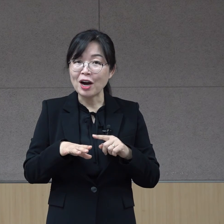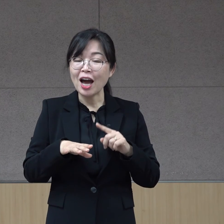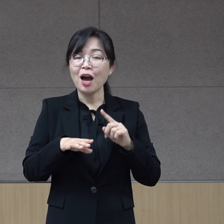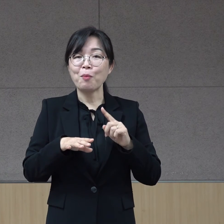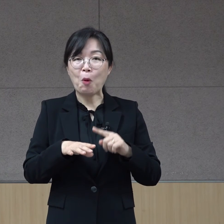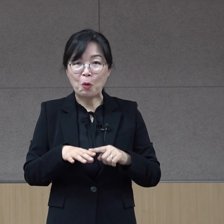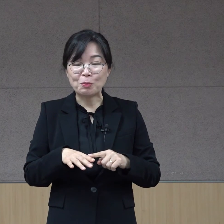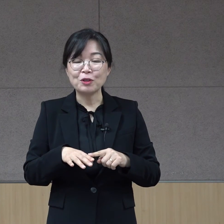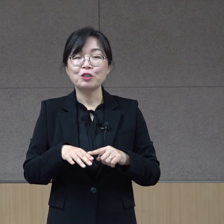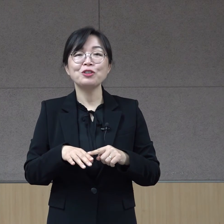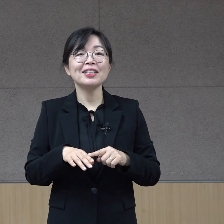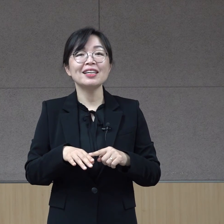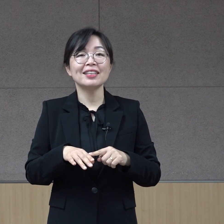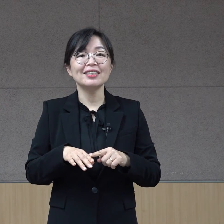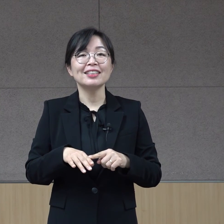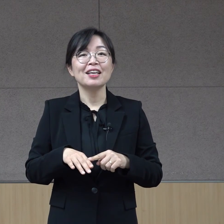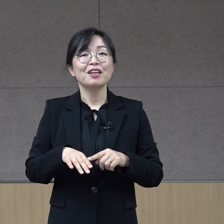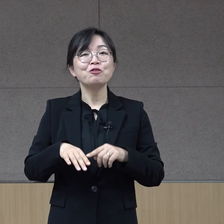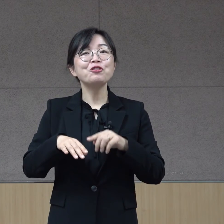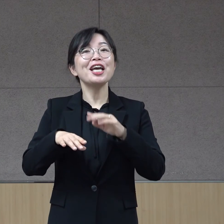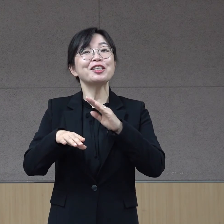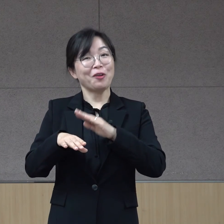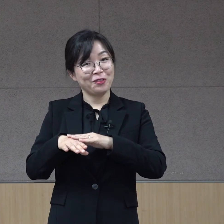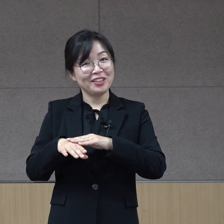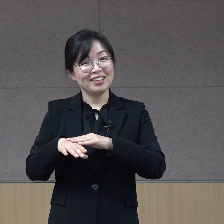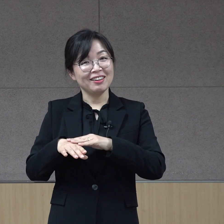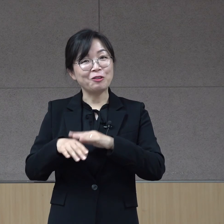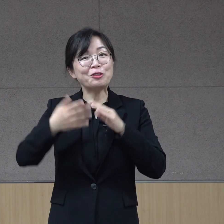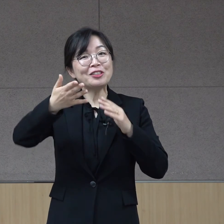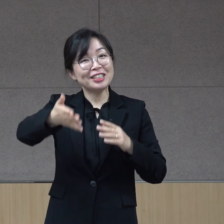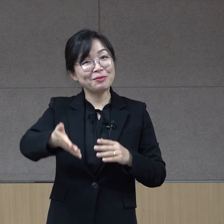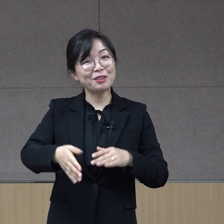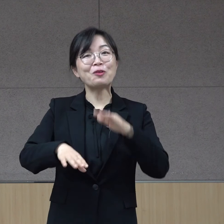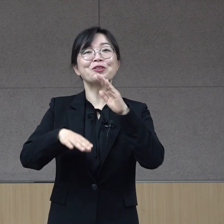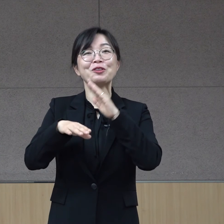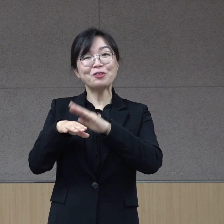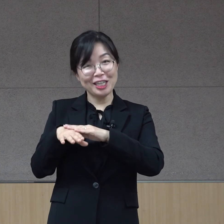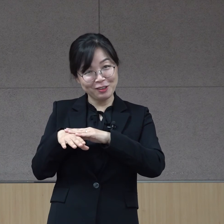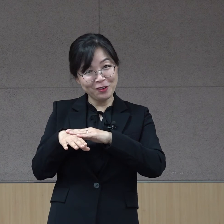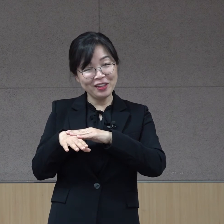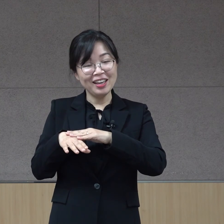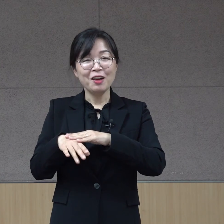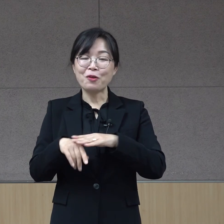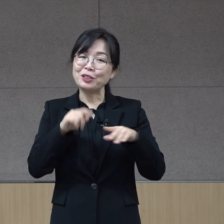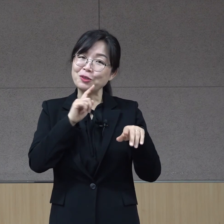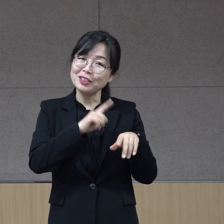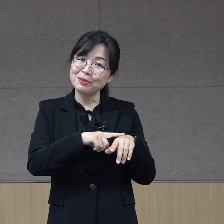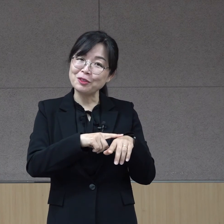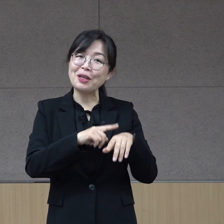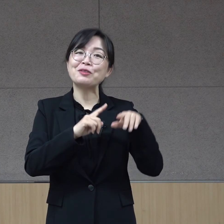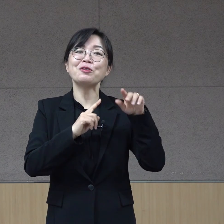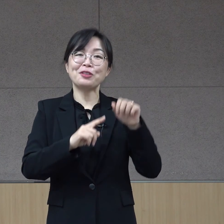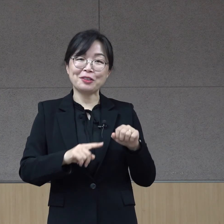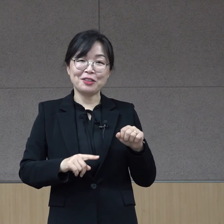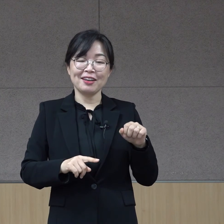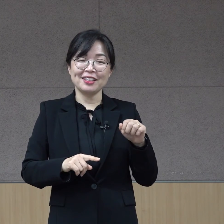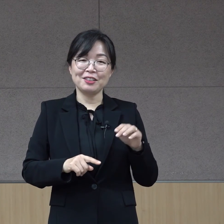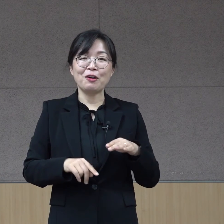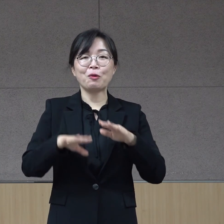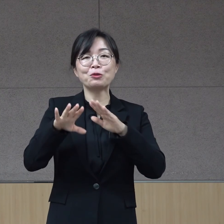자음과 모음, 숫자를 할 때는 우세손, 오른손 쓰신 분은 오른손 우세손, 왼손 쓰신 분은 왼손이 우세손이었겠죠.